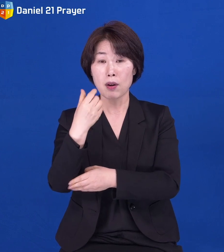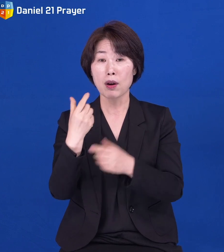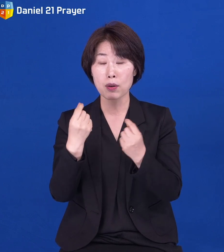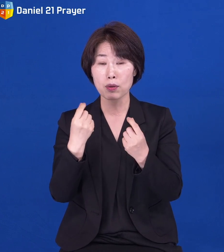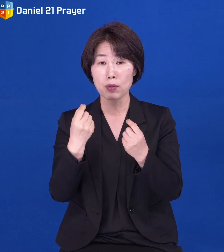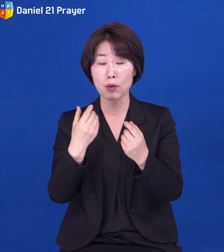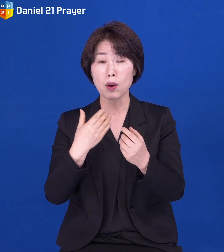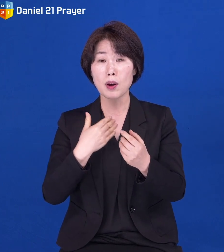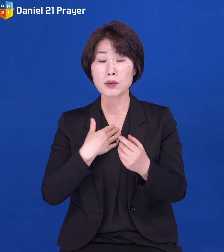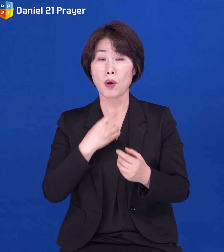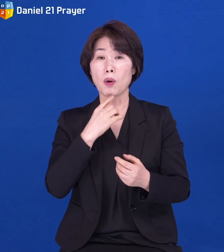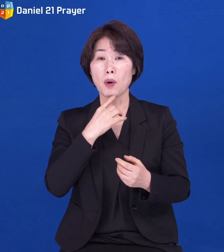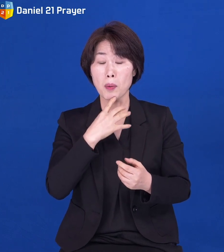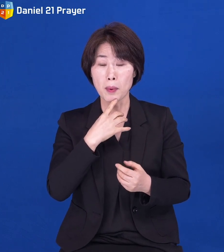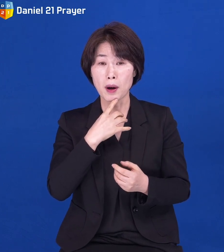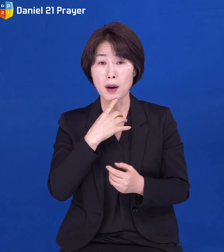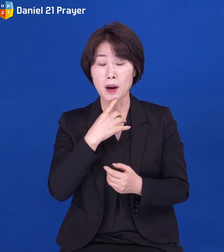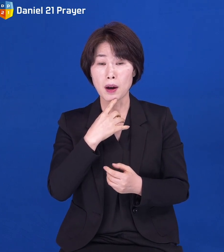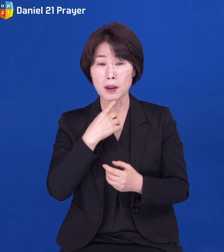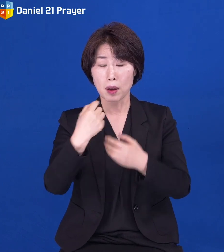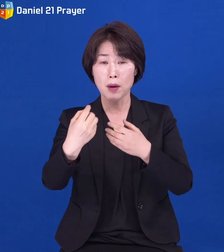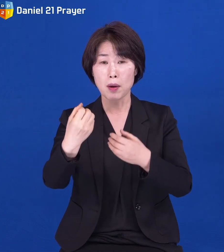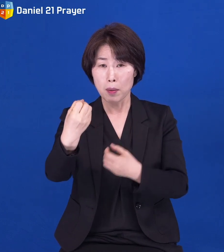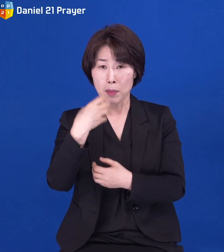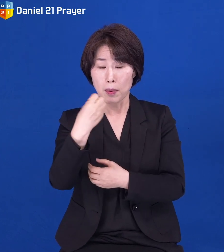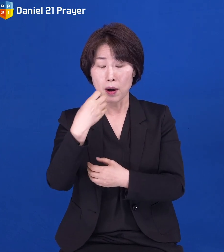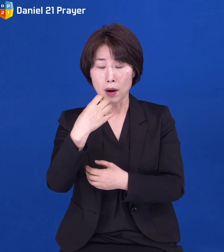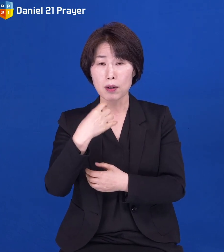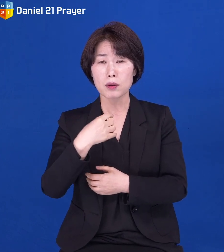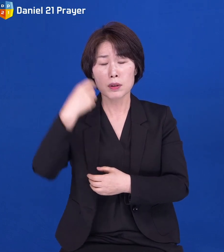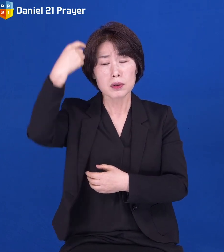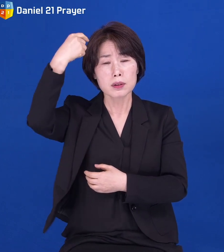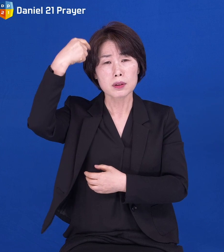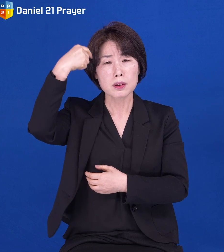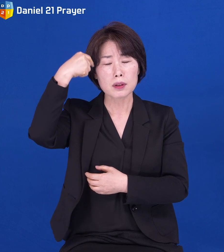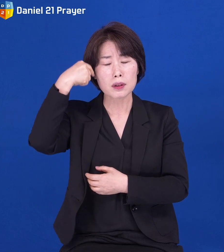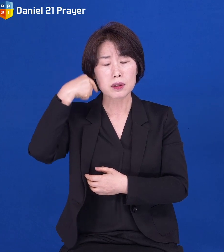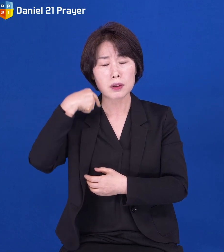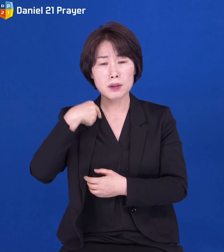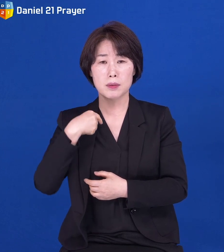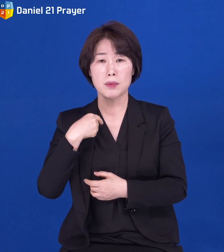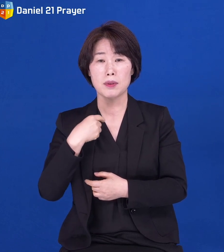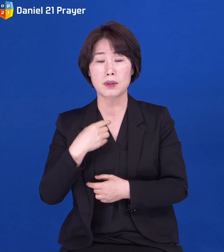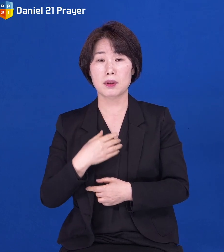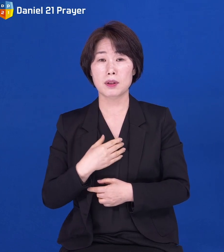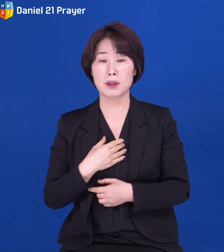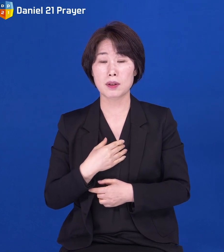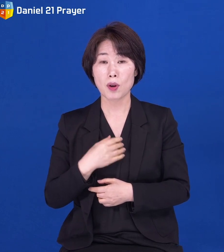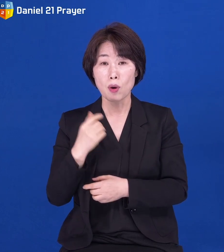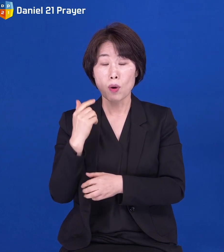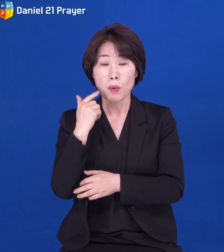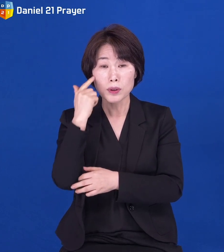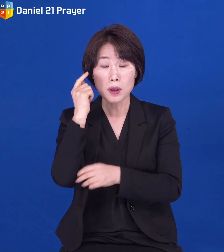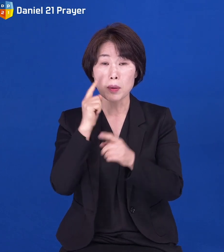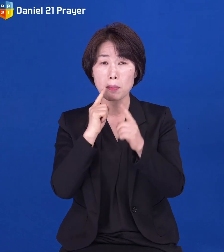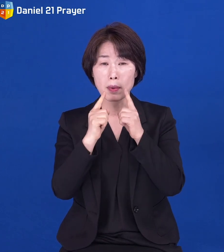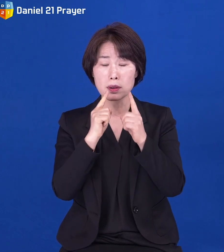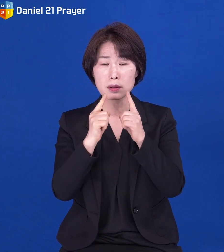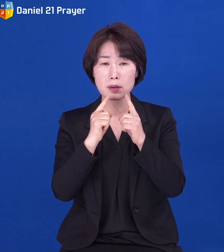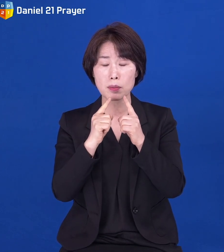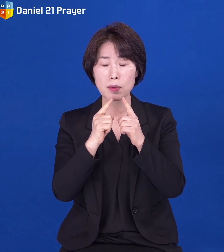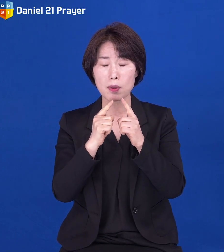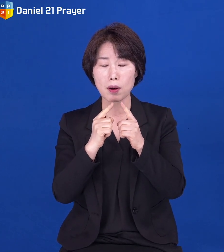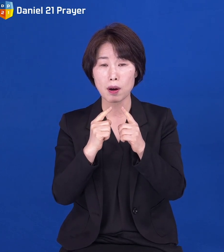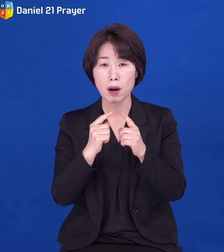같은 거예요. 그 말씀이 너무 생생하게 들리고 그런 경험을 처음 했어요. 교회를 다니면서 목사님 말씀이 이렇게 생생하게